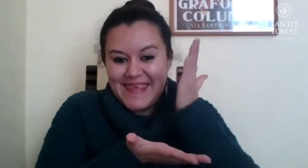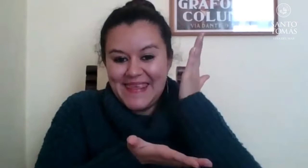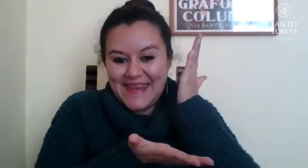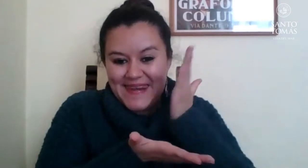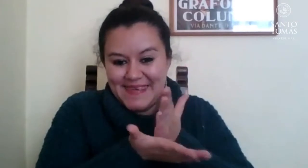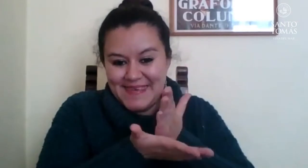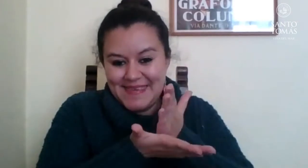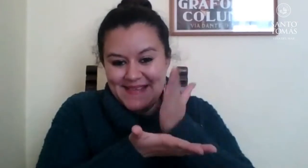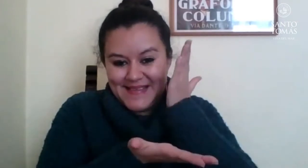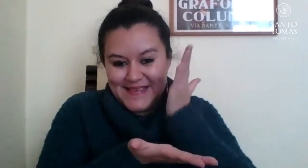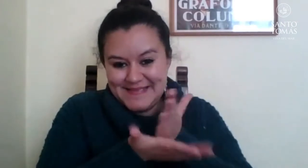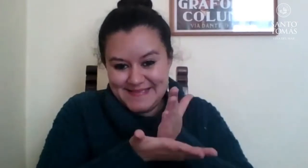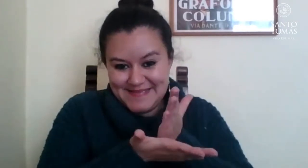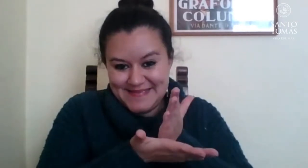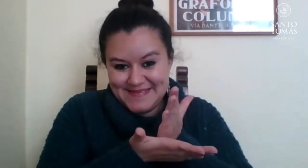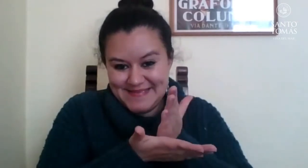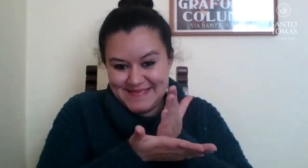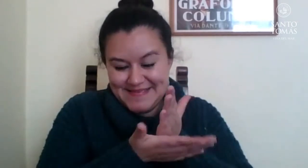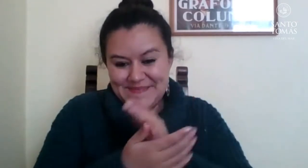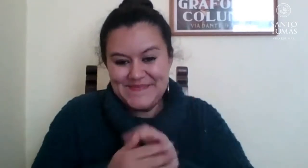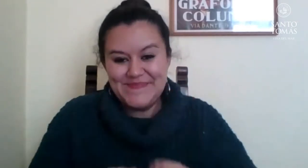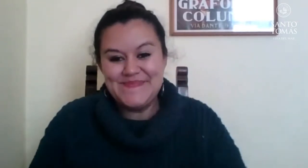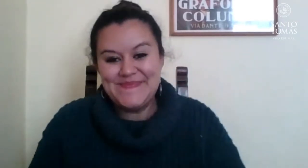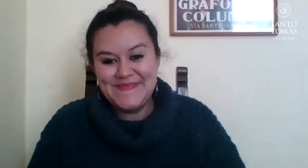clase, clase,